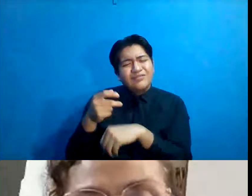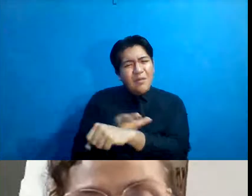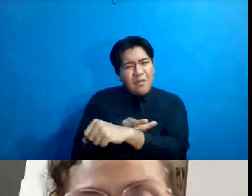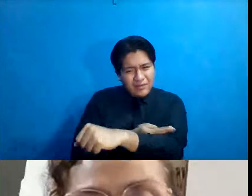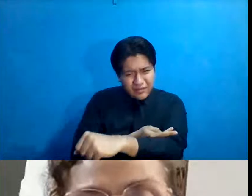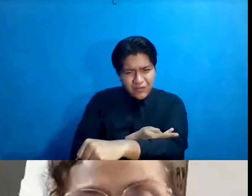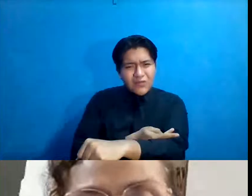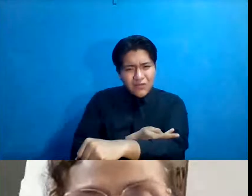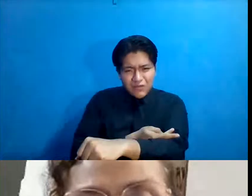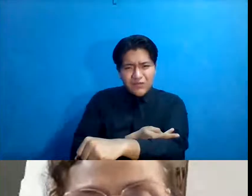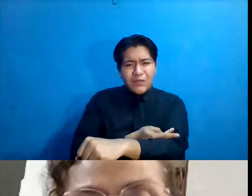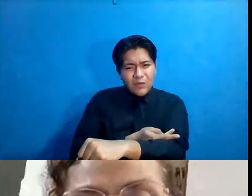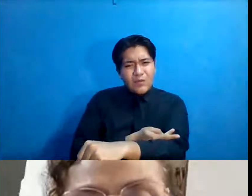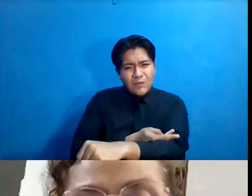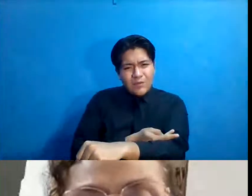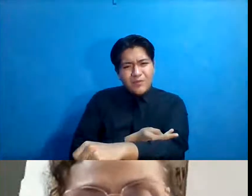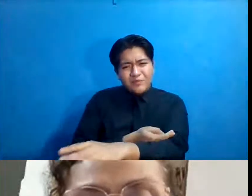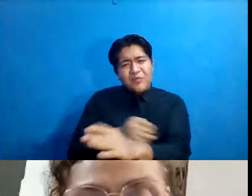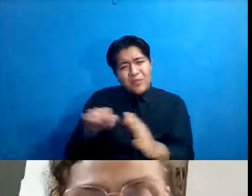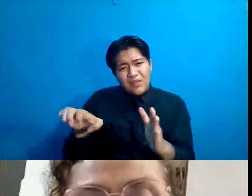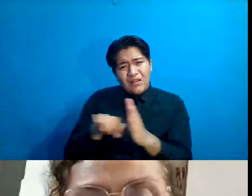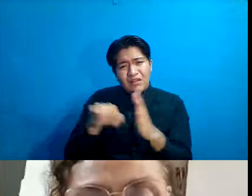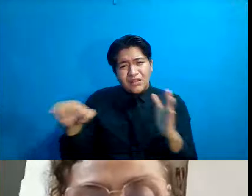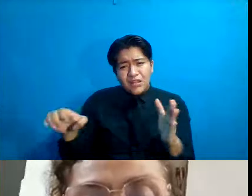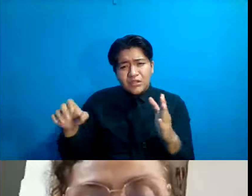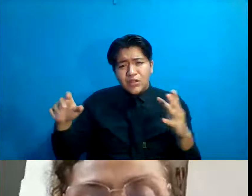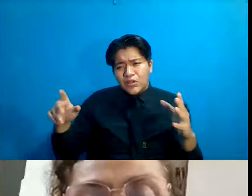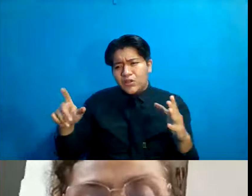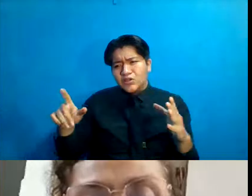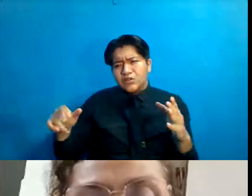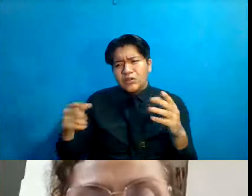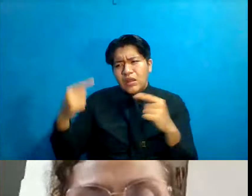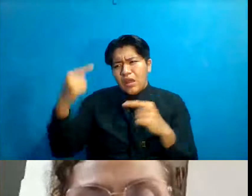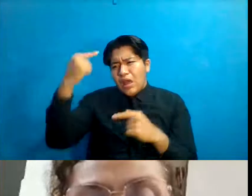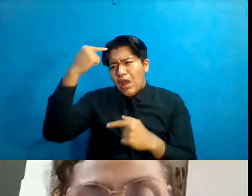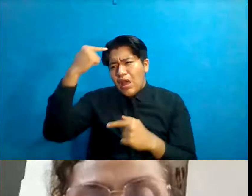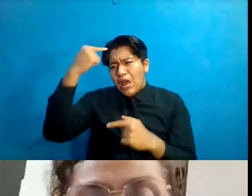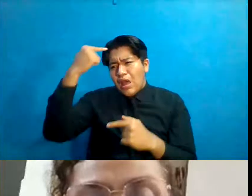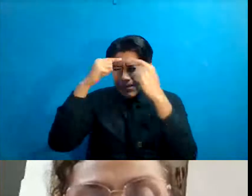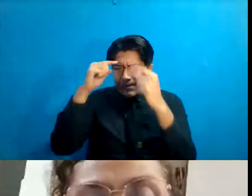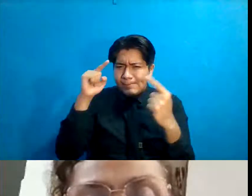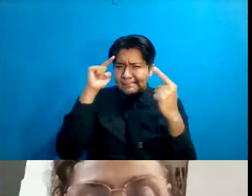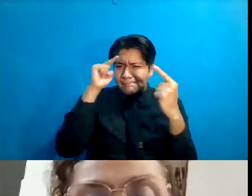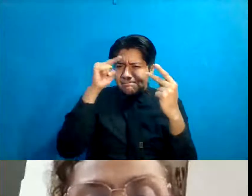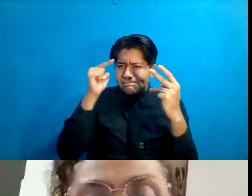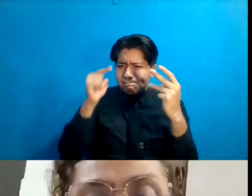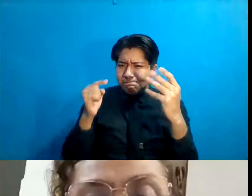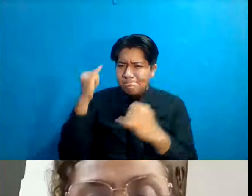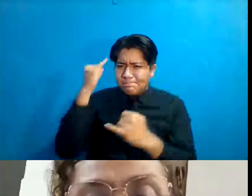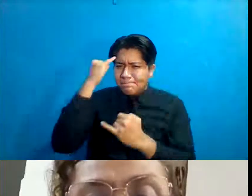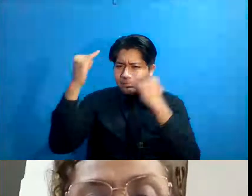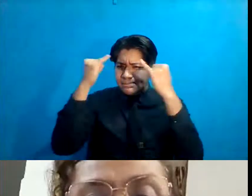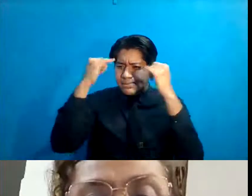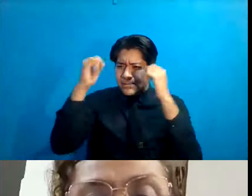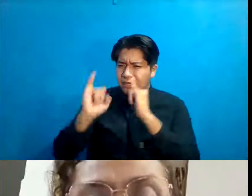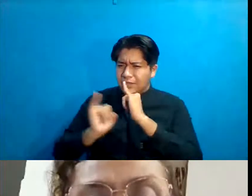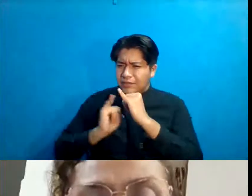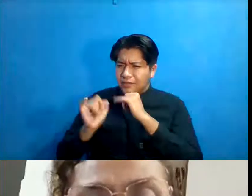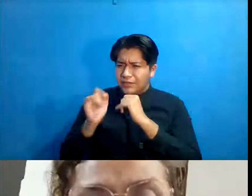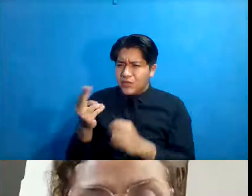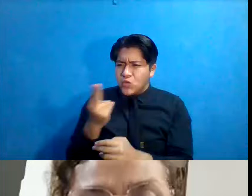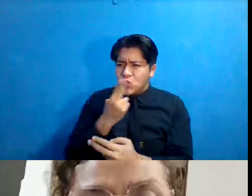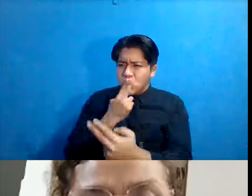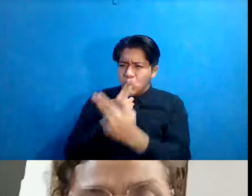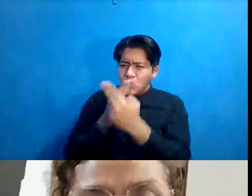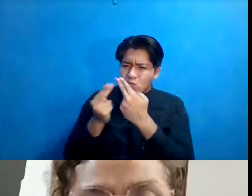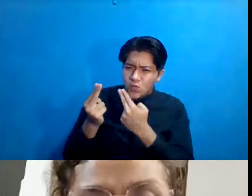pues se genera que ya no se utilicen todas las estrategias de interpretación, etcétera. Entonces